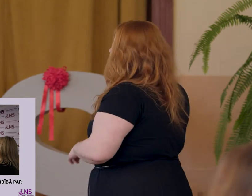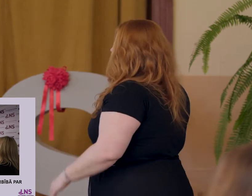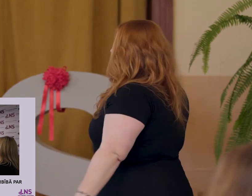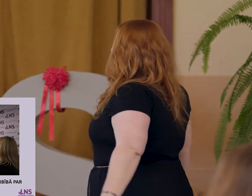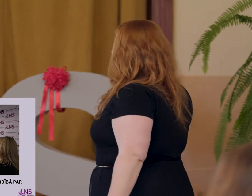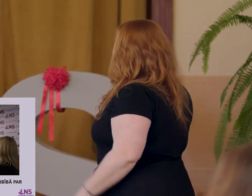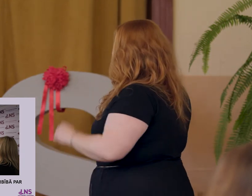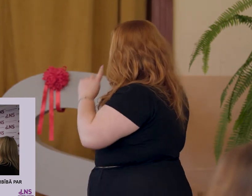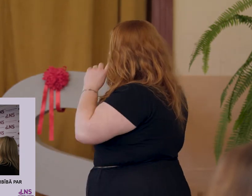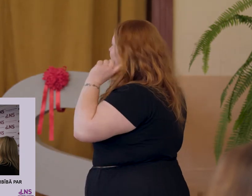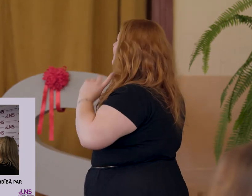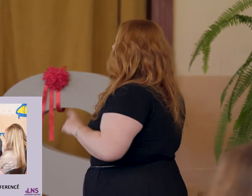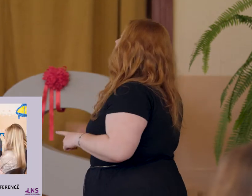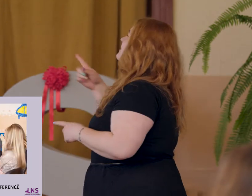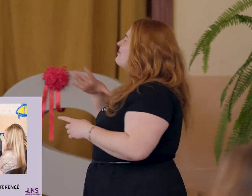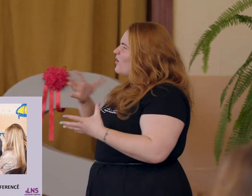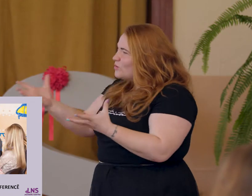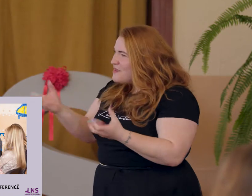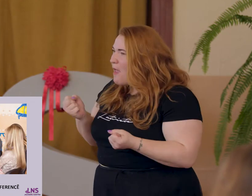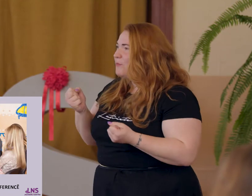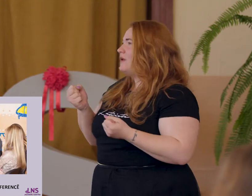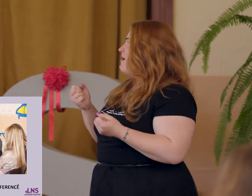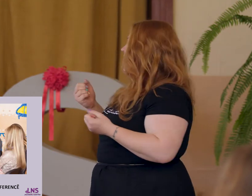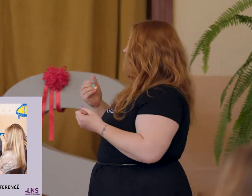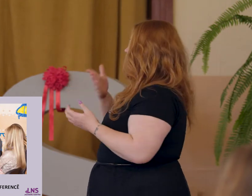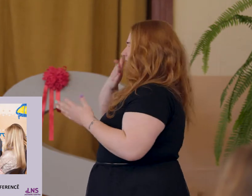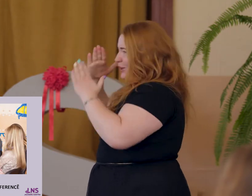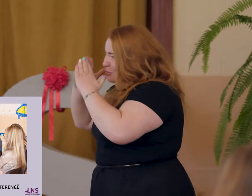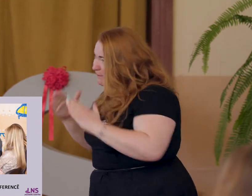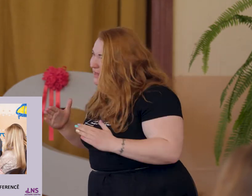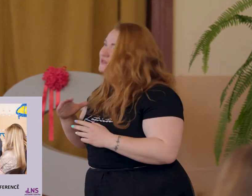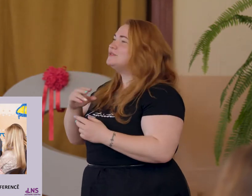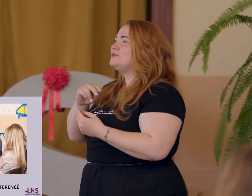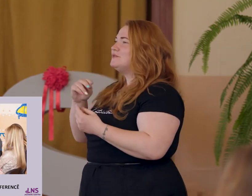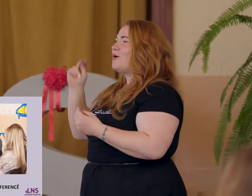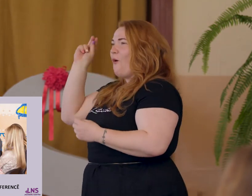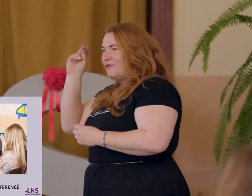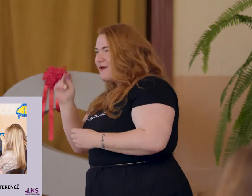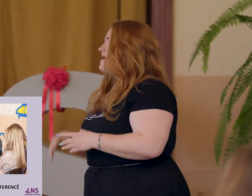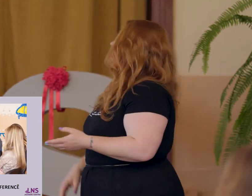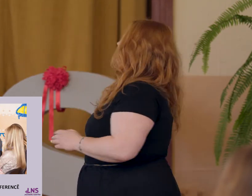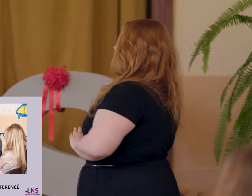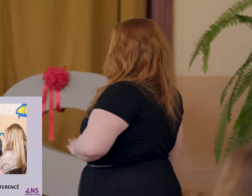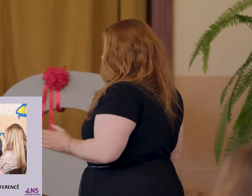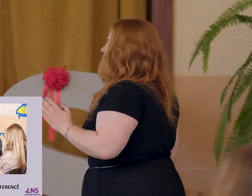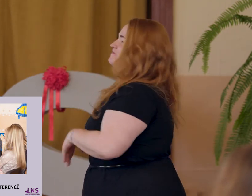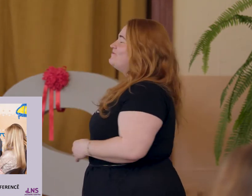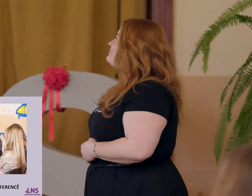jaunieši arī piedalījās. Un arī uzņēmīguma siltumnīca konferencē